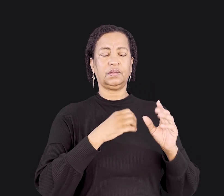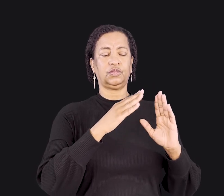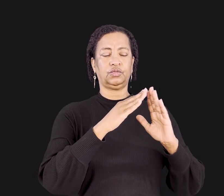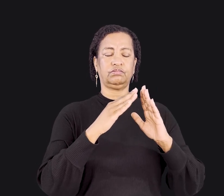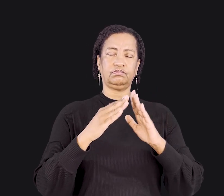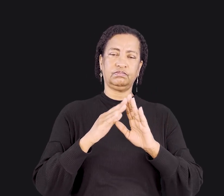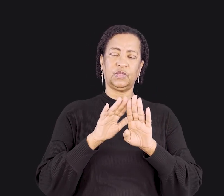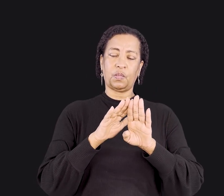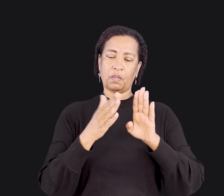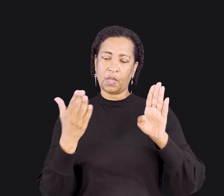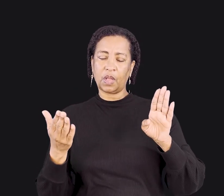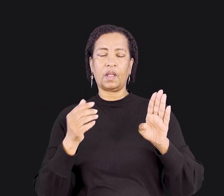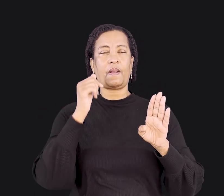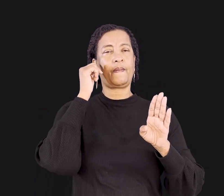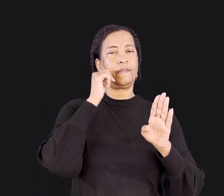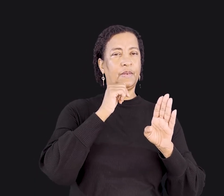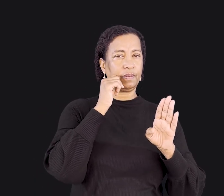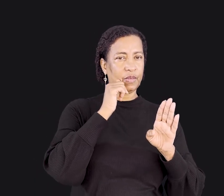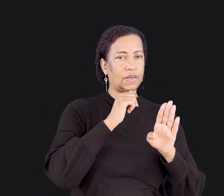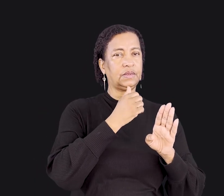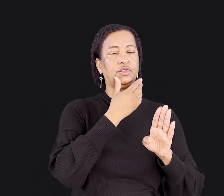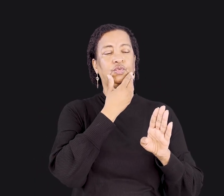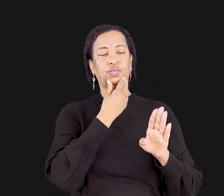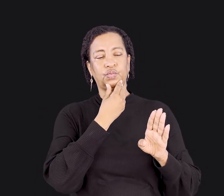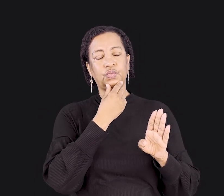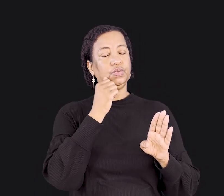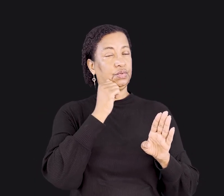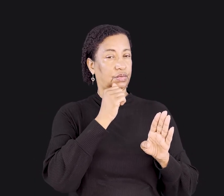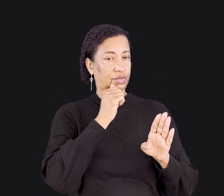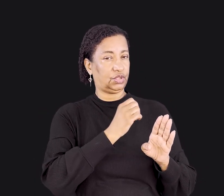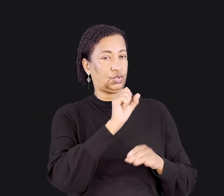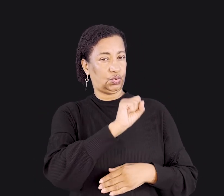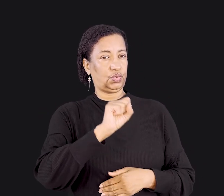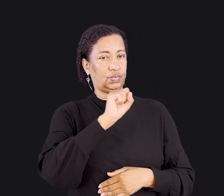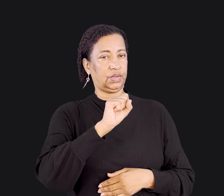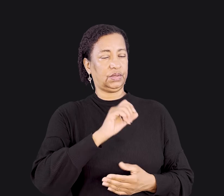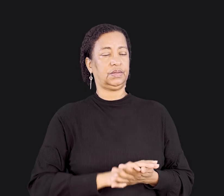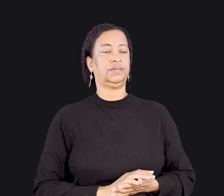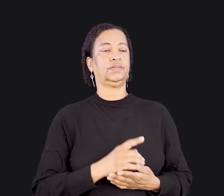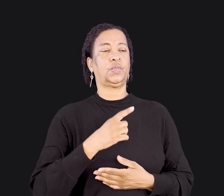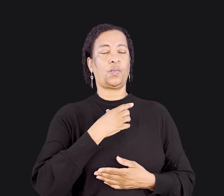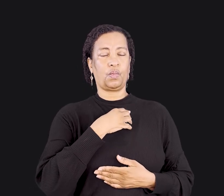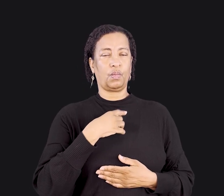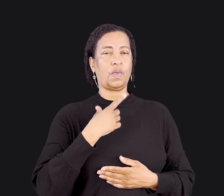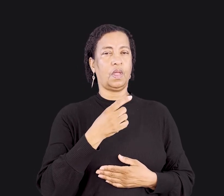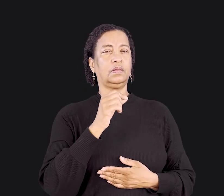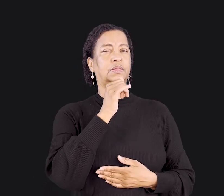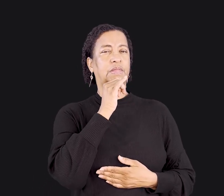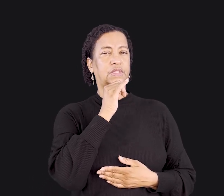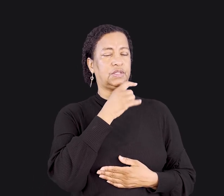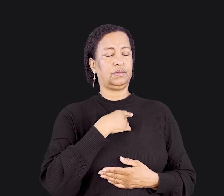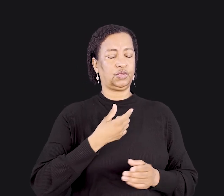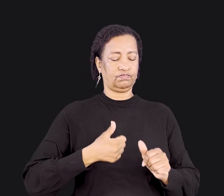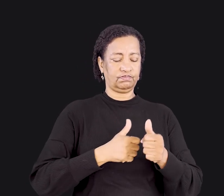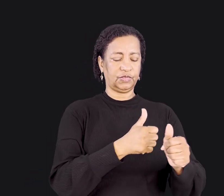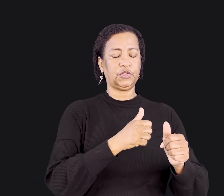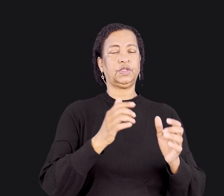para moças e mães solteiras. Homens como esse evangelista são exemplos de seguidores de Jesus que têm compaixão no